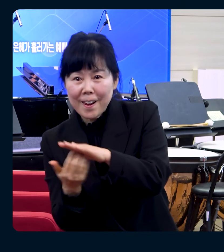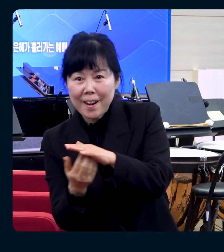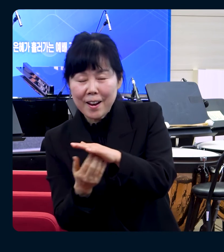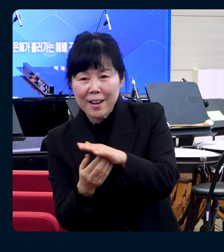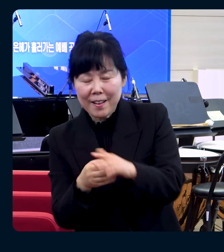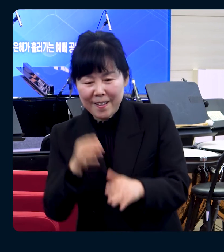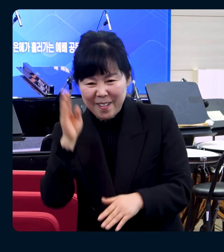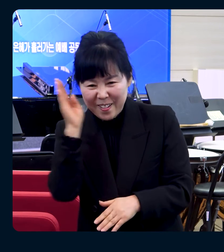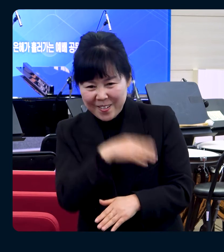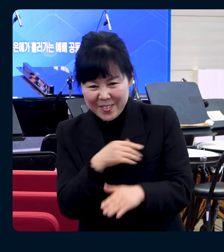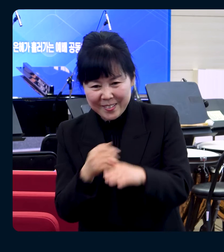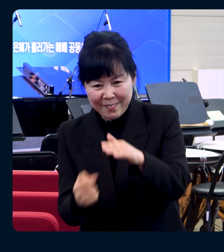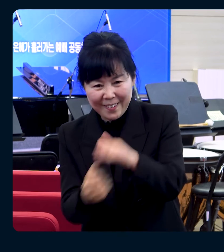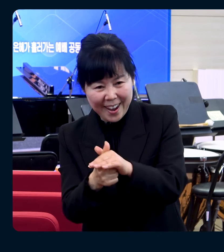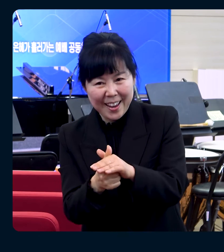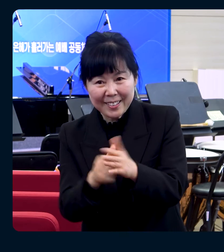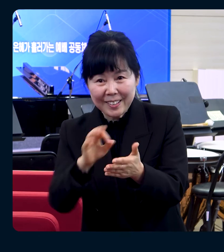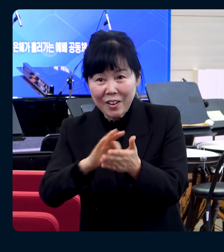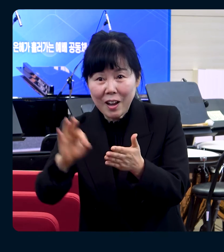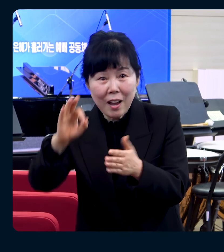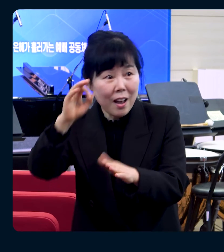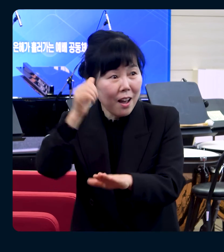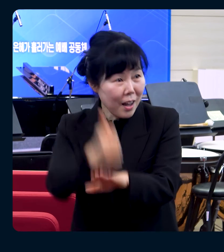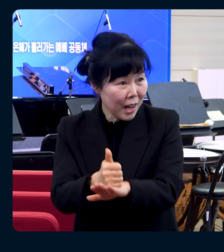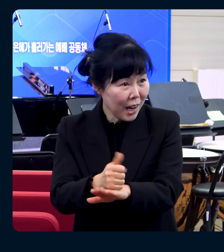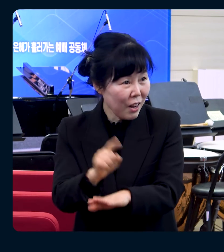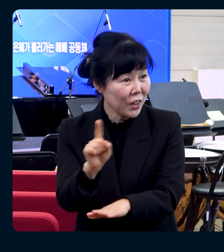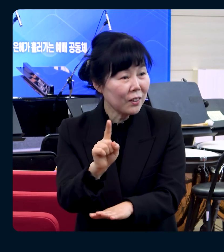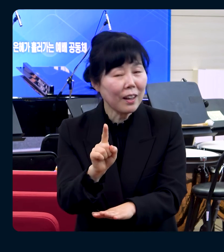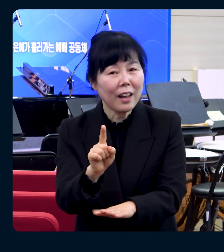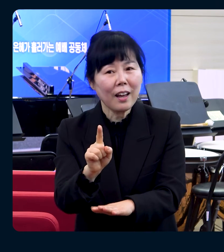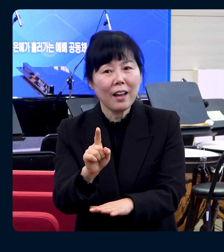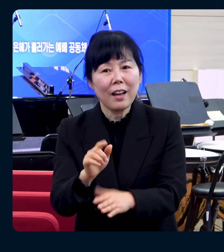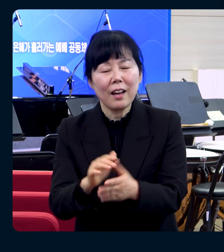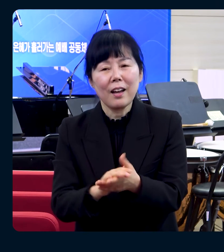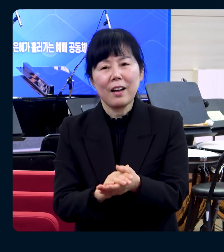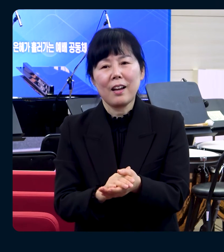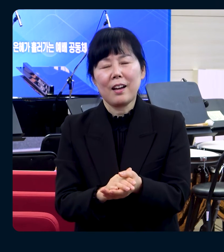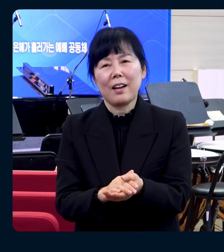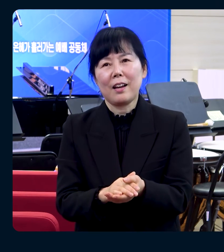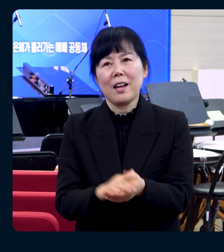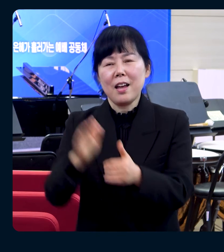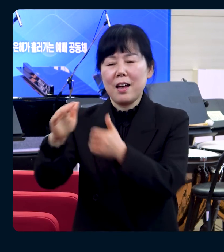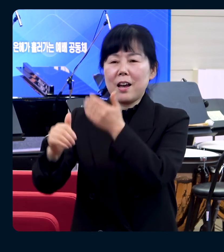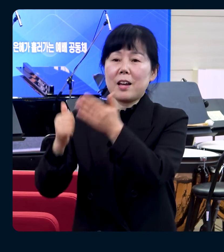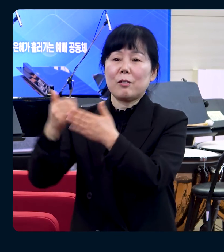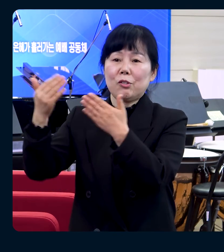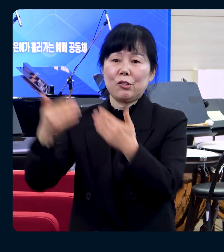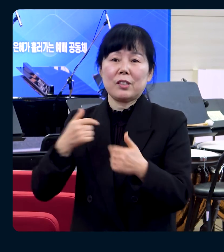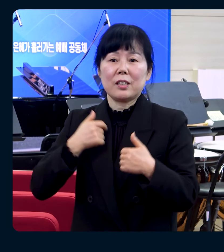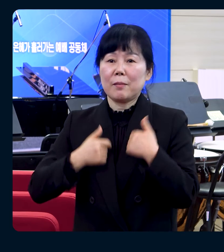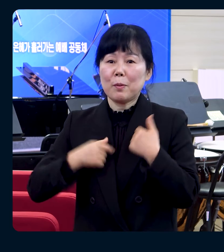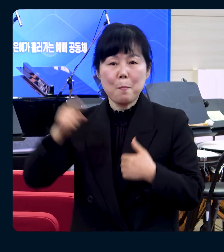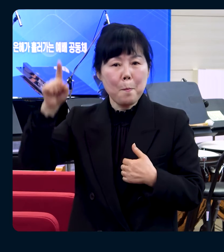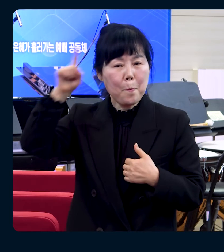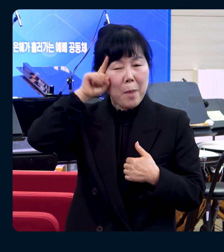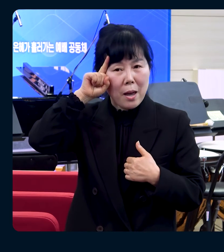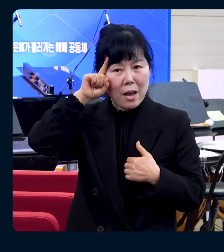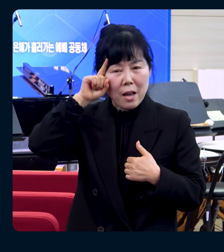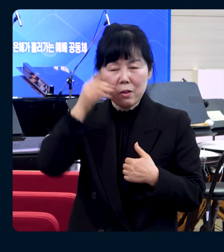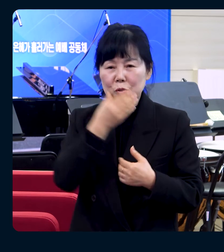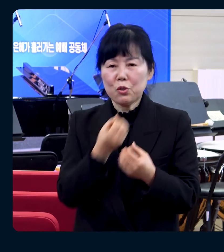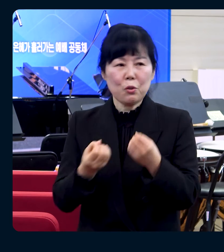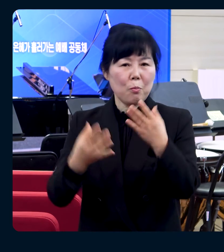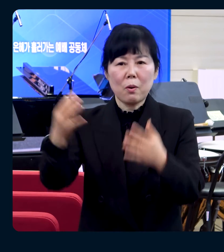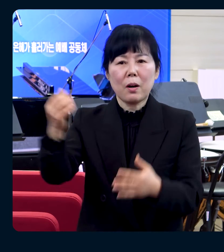사용하면, 그렇죠, 얼마나 유혹이 많습니까 그게. 그래서 그걸 사용하게 되면요, 그건 그대로 다 하나님이